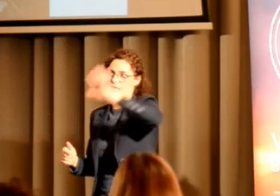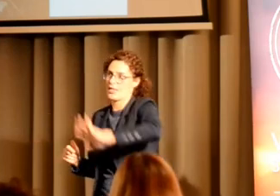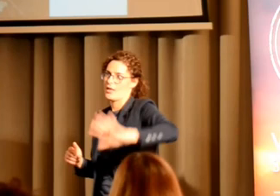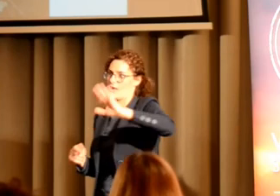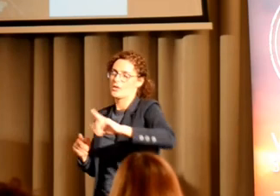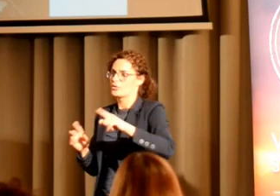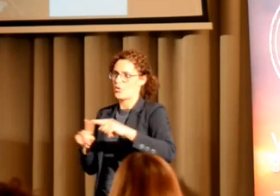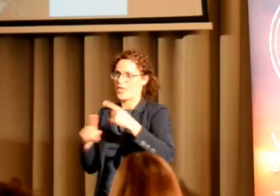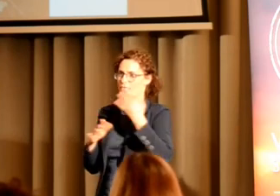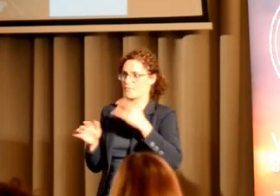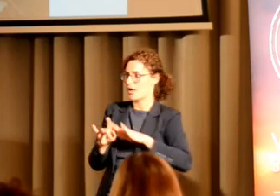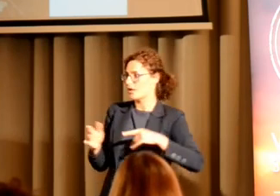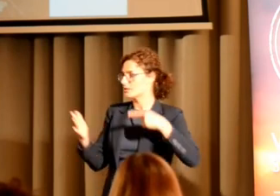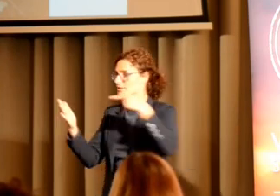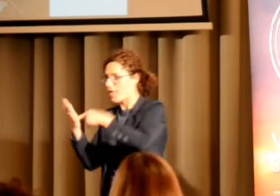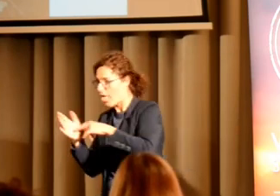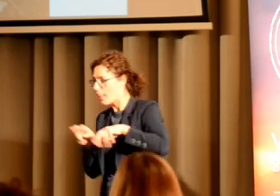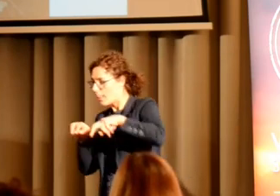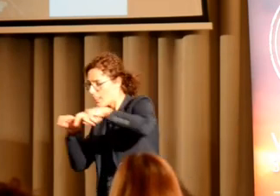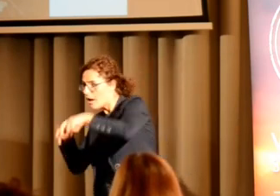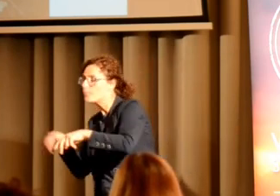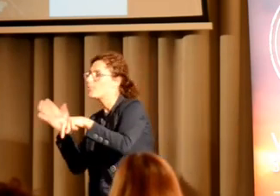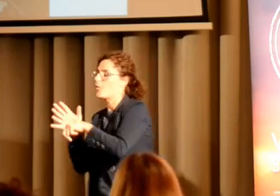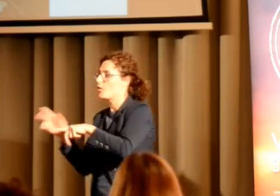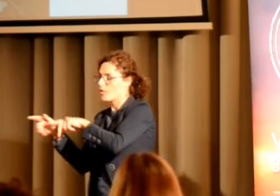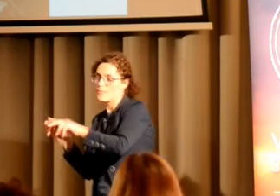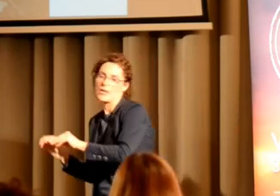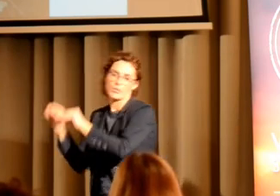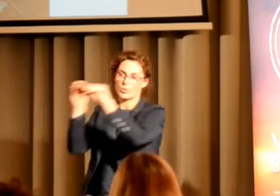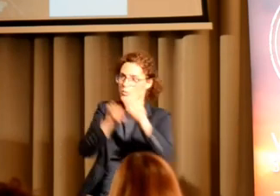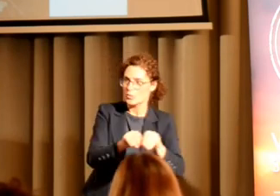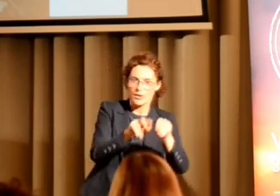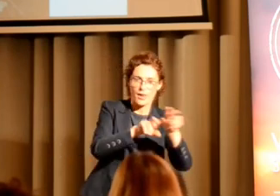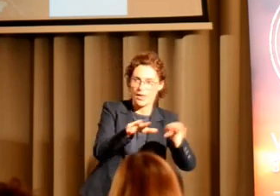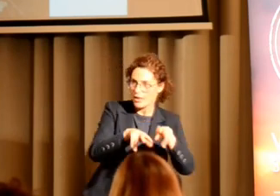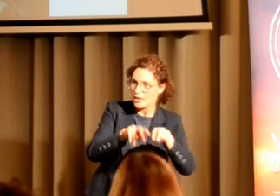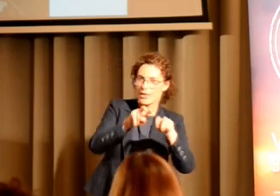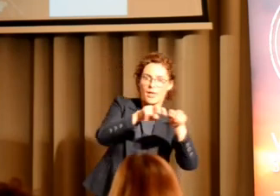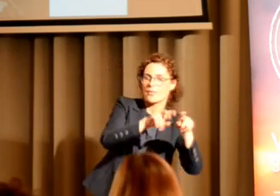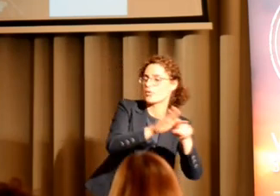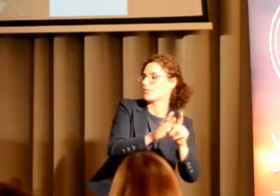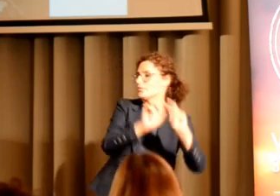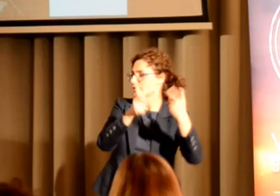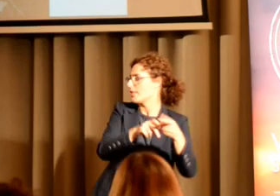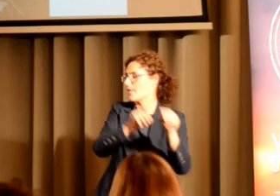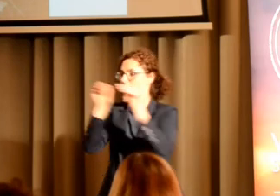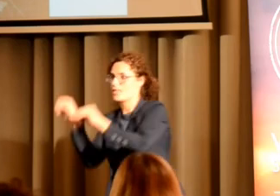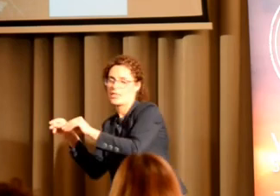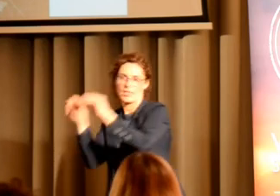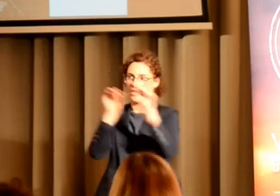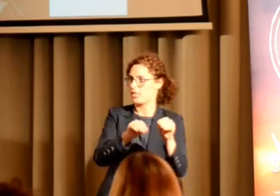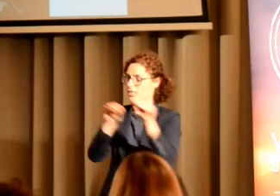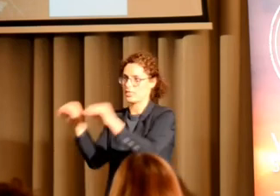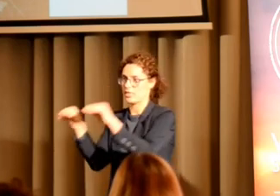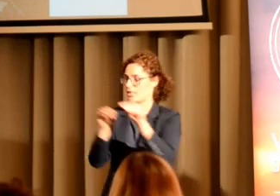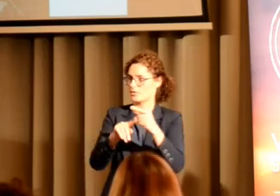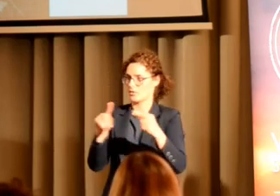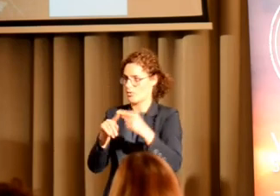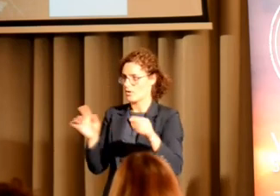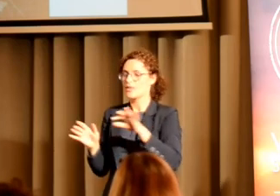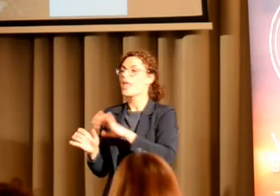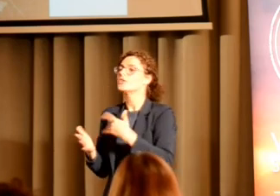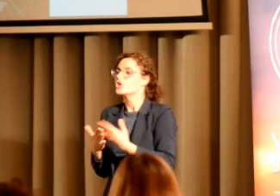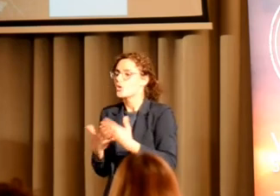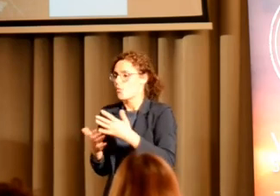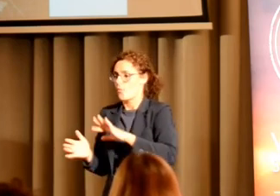troszkę bezładny, prawda? W jednym miejscu polują, potem przenoszą się szybko do drugiej części własnego terytorium, potem jeszcze do innego miejsca, dlatego że w